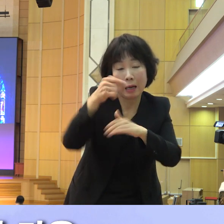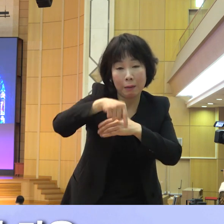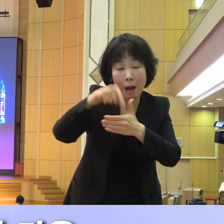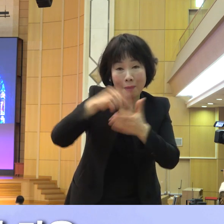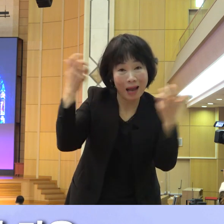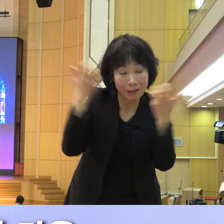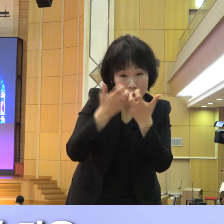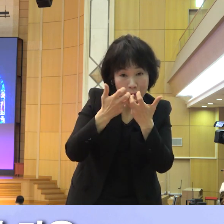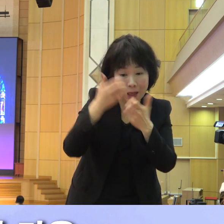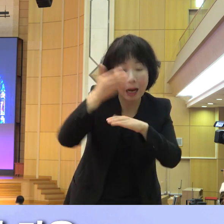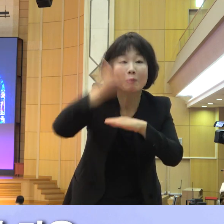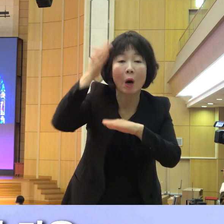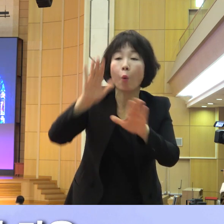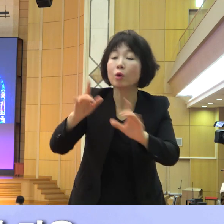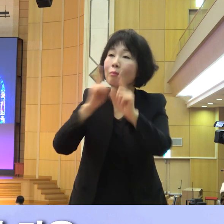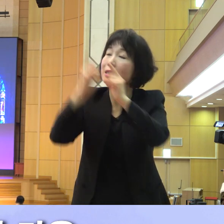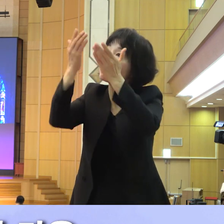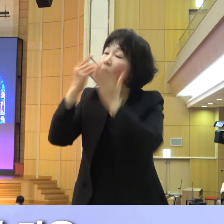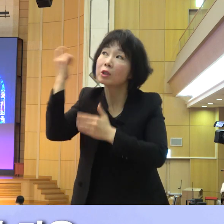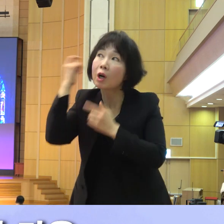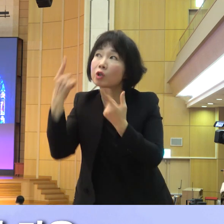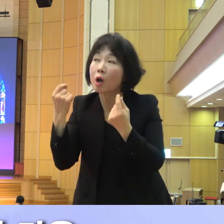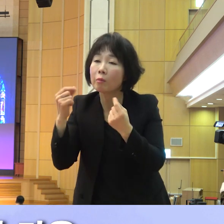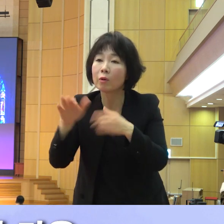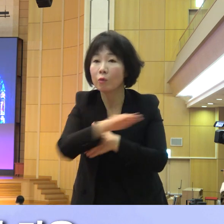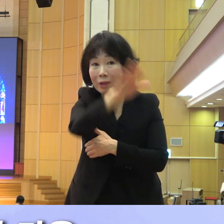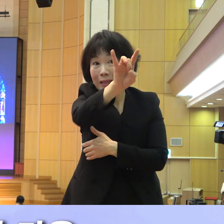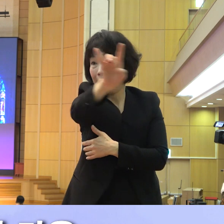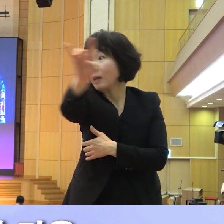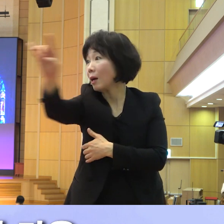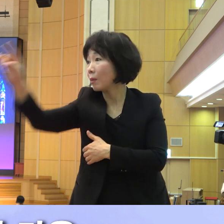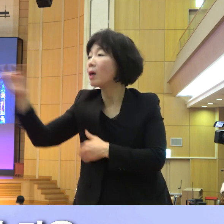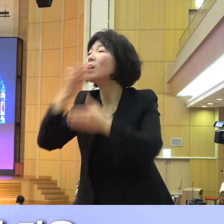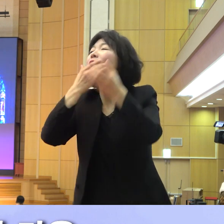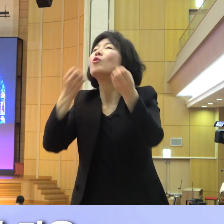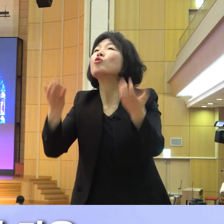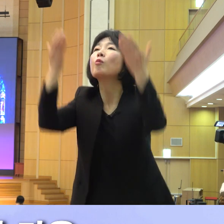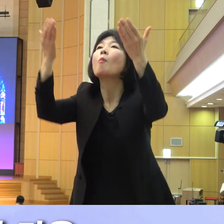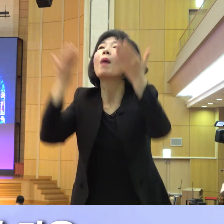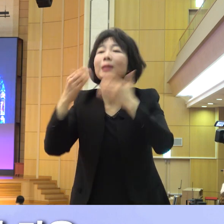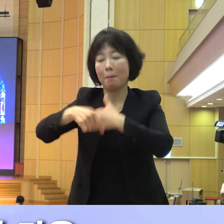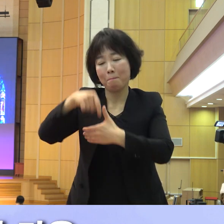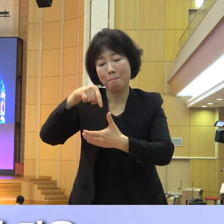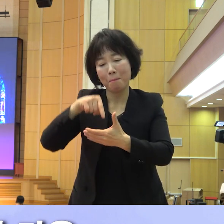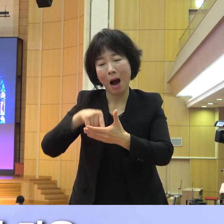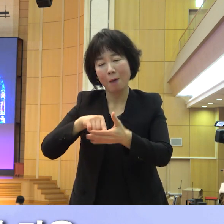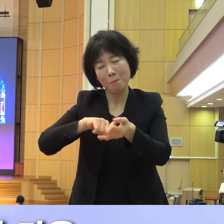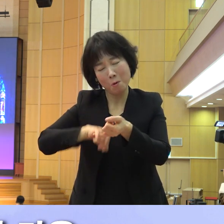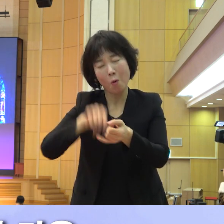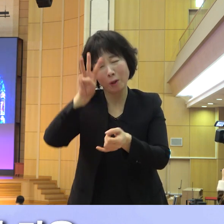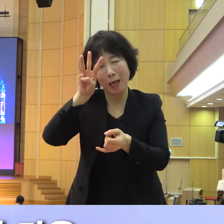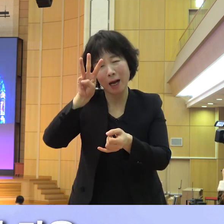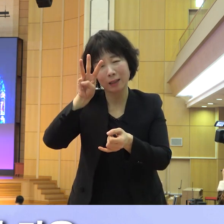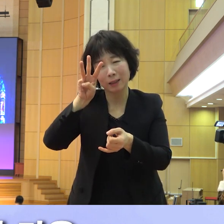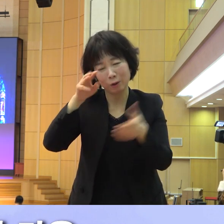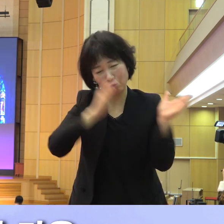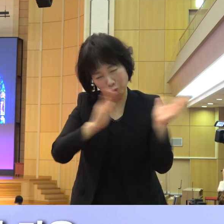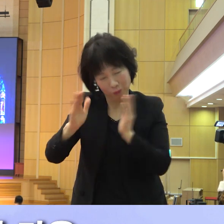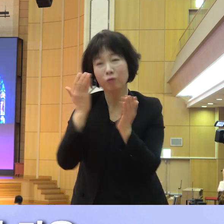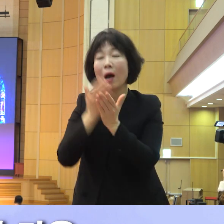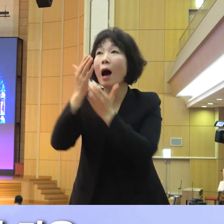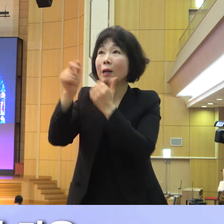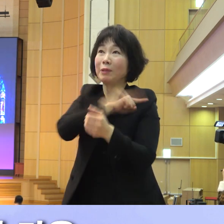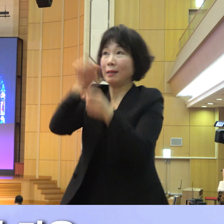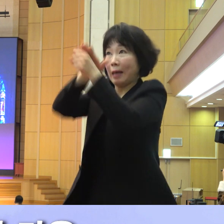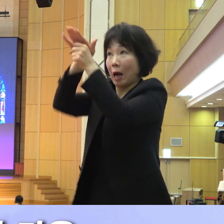동시에 오늘 주신 말씀처럼 우리 녹산교회 성도님들은 축복받을 마음이 있게 하여 주옵소서. 하나님을